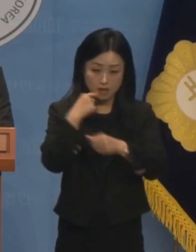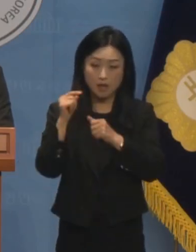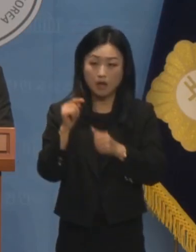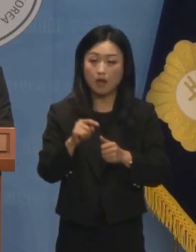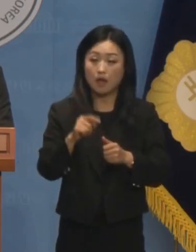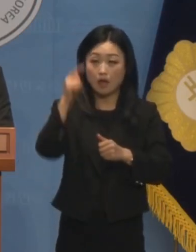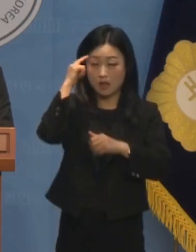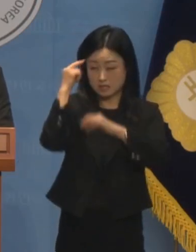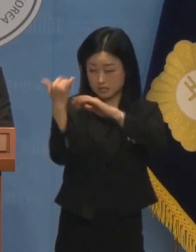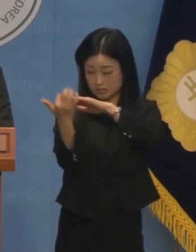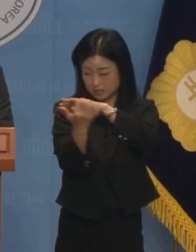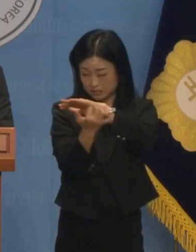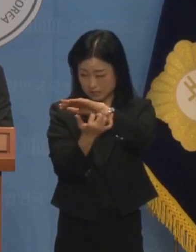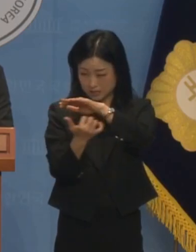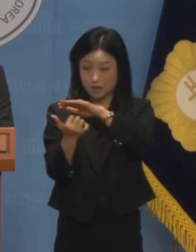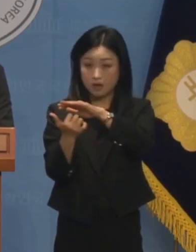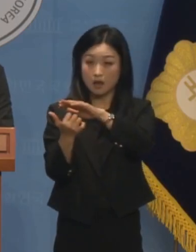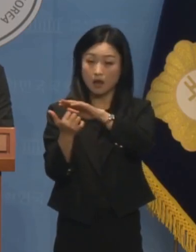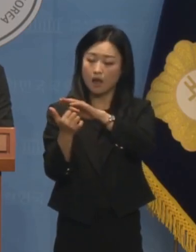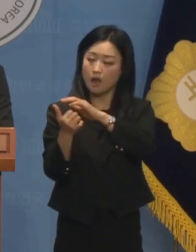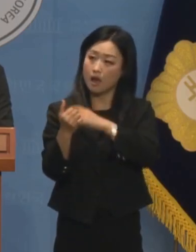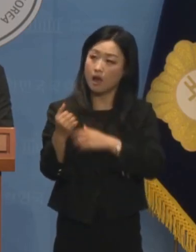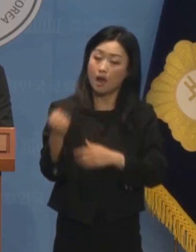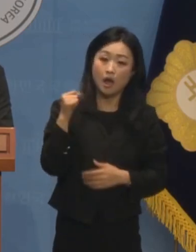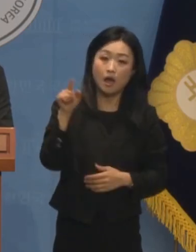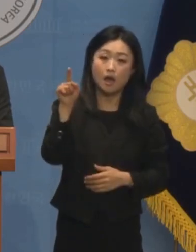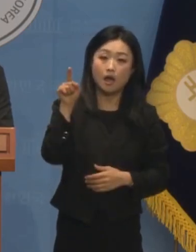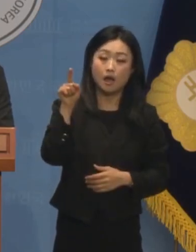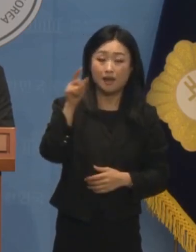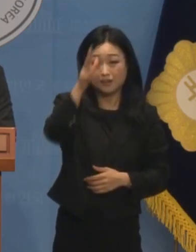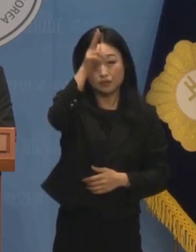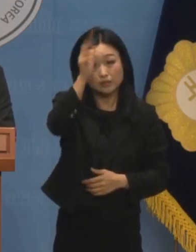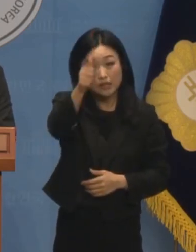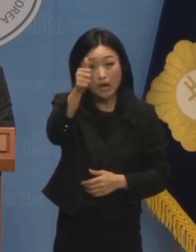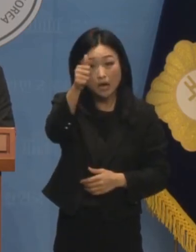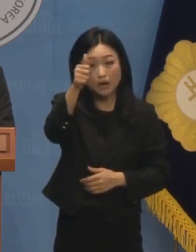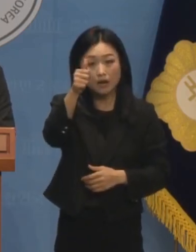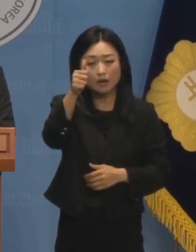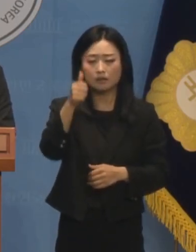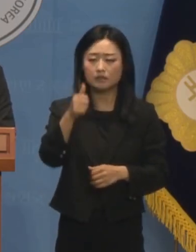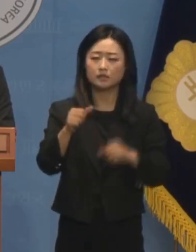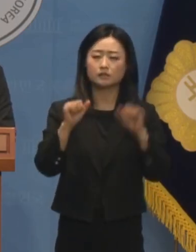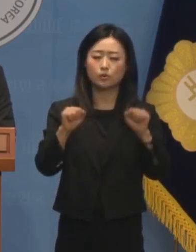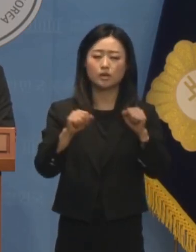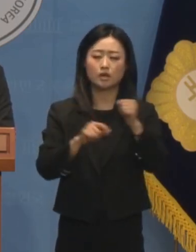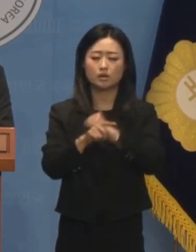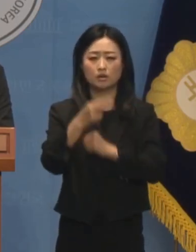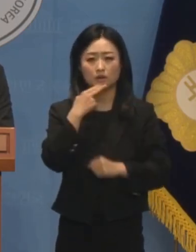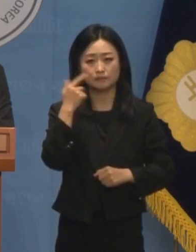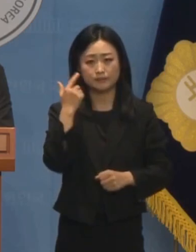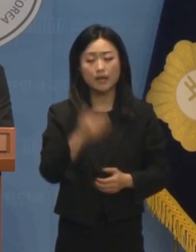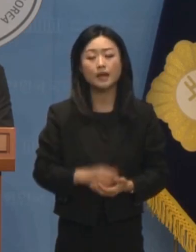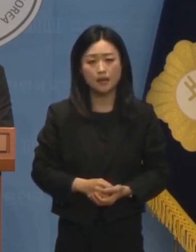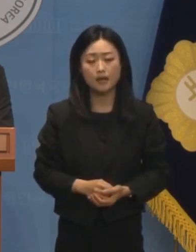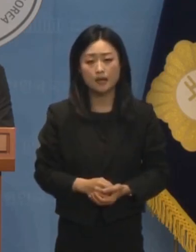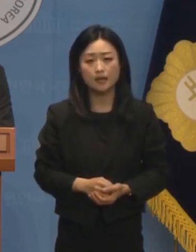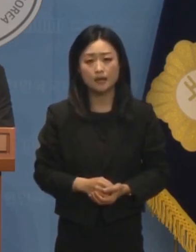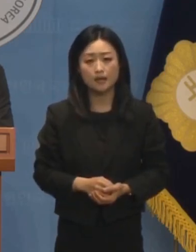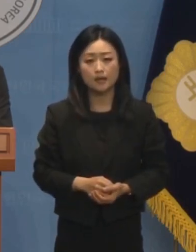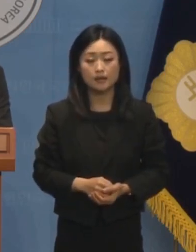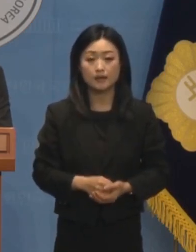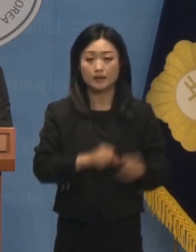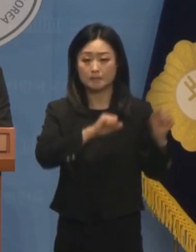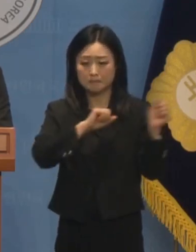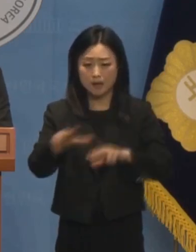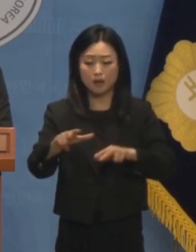기획, 지휘했습니다. 그 자리에 있을 이유가 단 하나라도 있습니까? 조지호 청장은